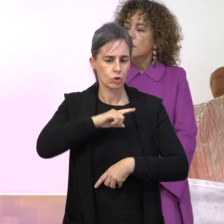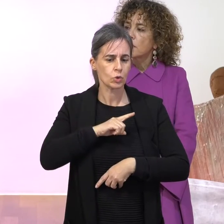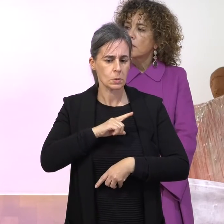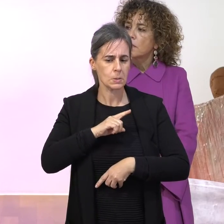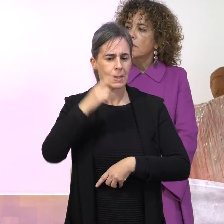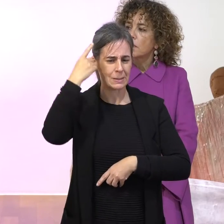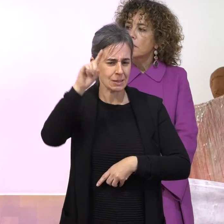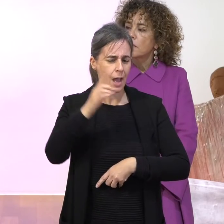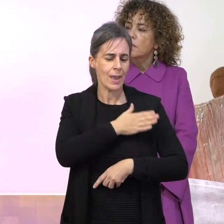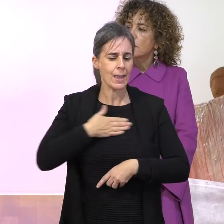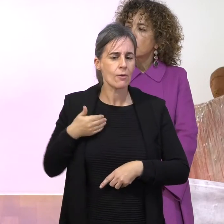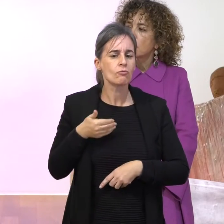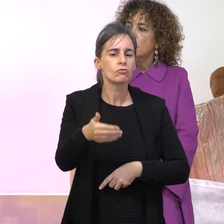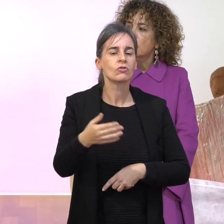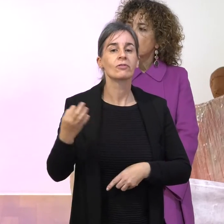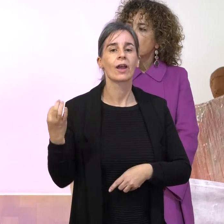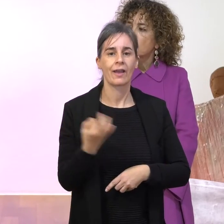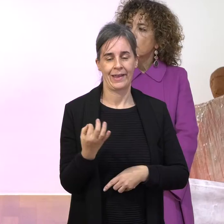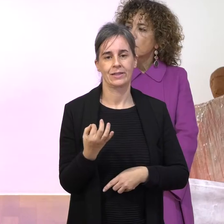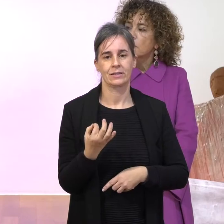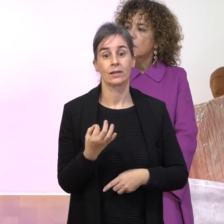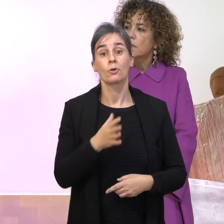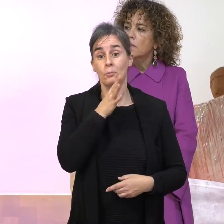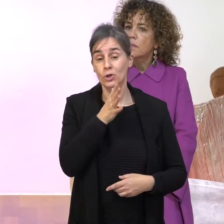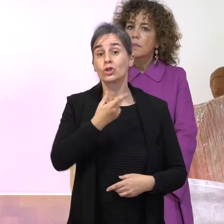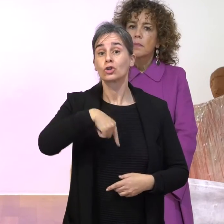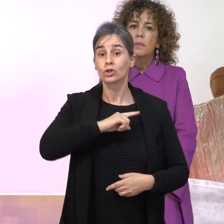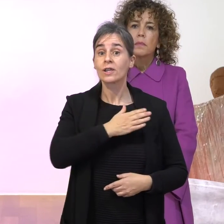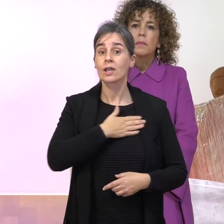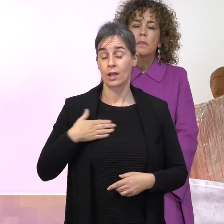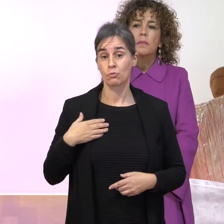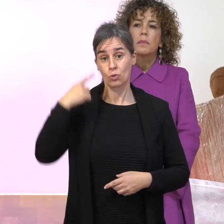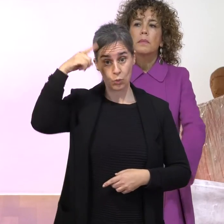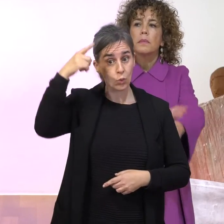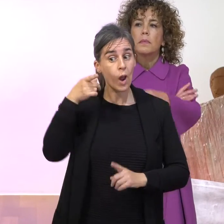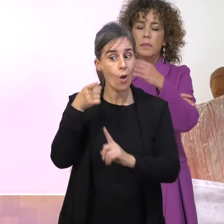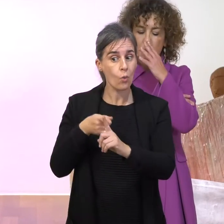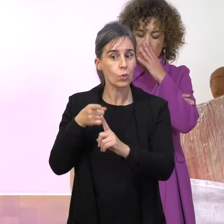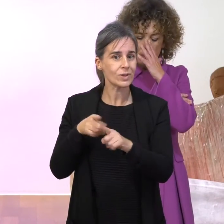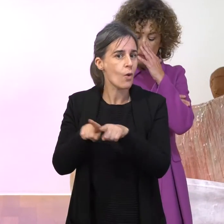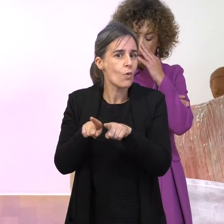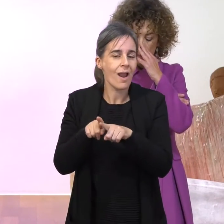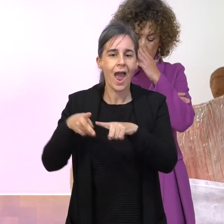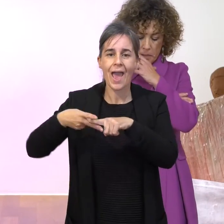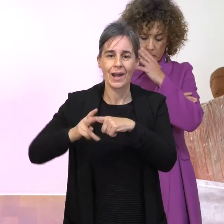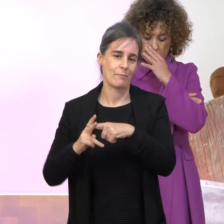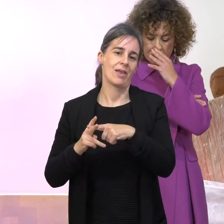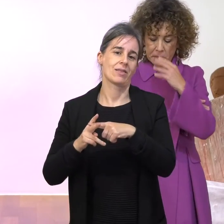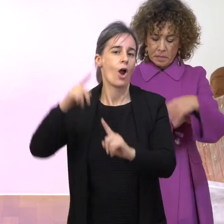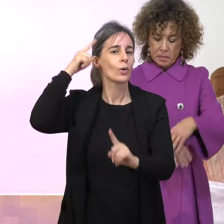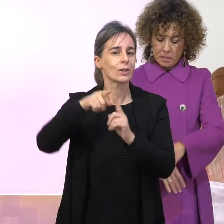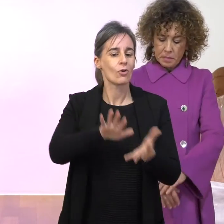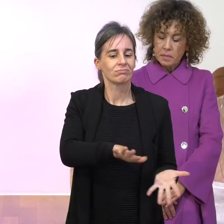polo tanto, nos queríamos usar a cultura como ese instrumento de